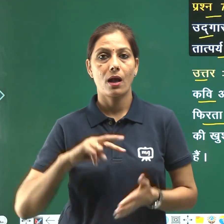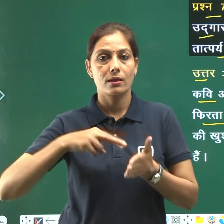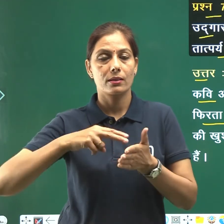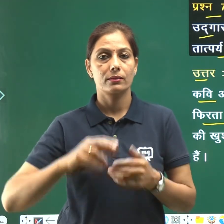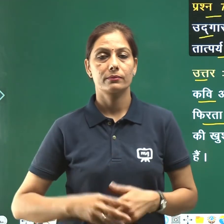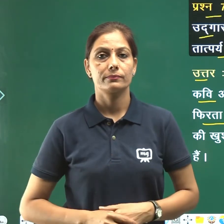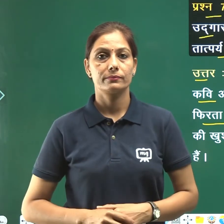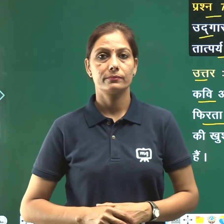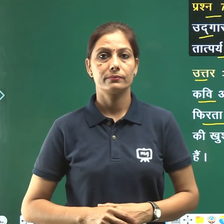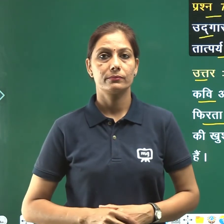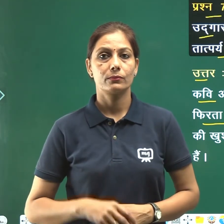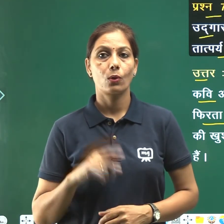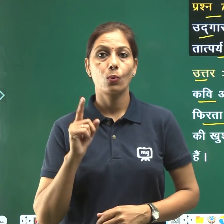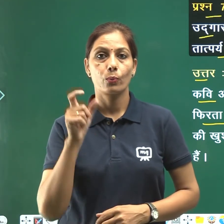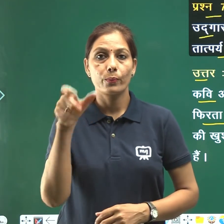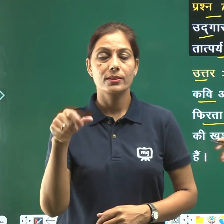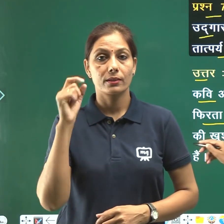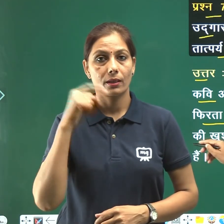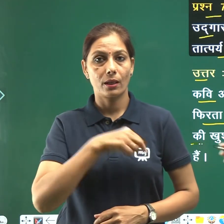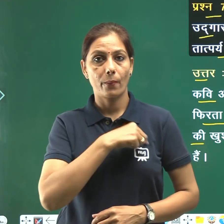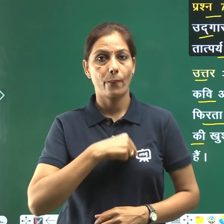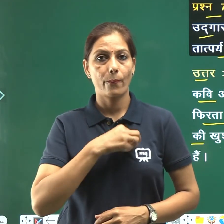अर्थात उनके मन की